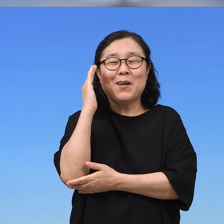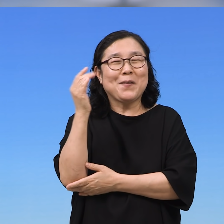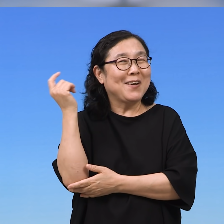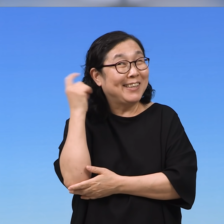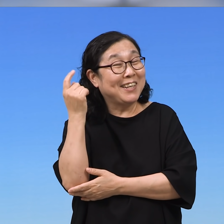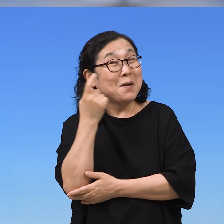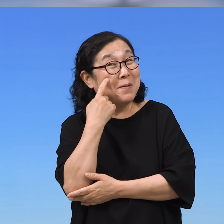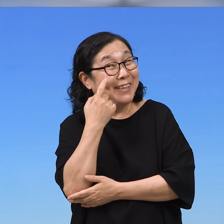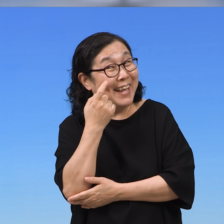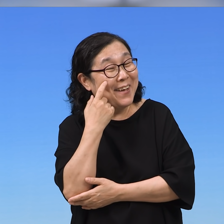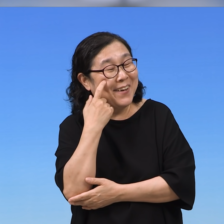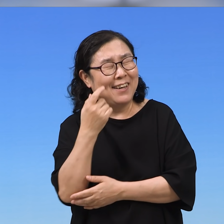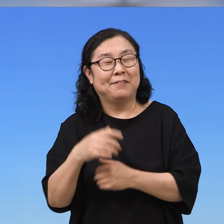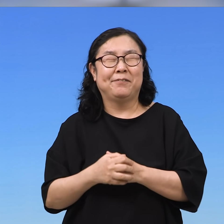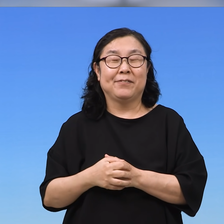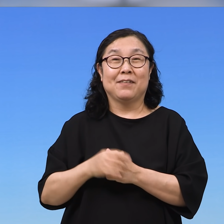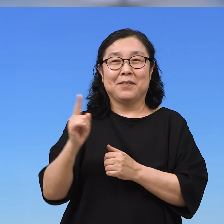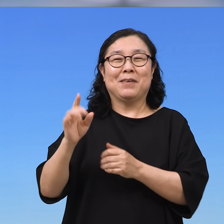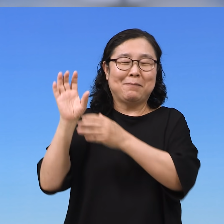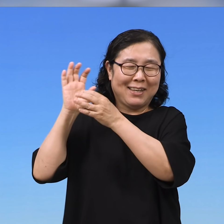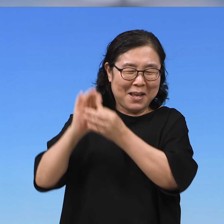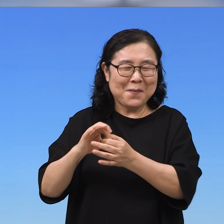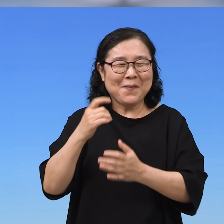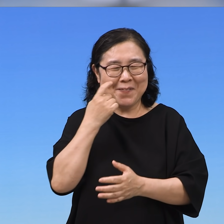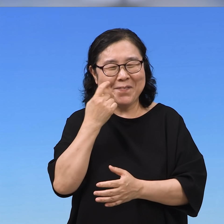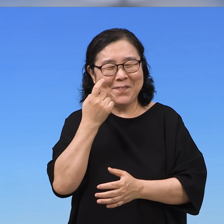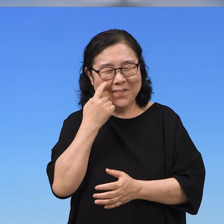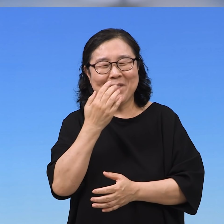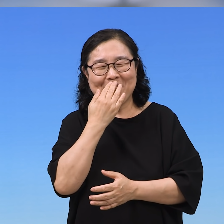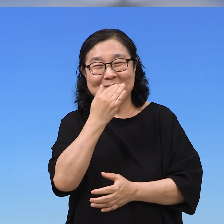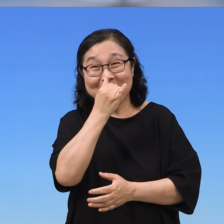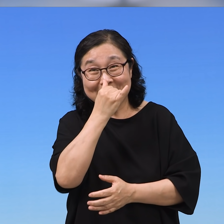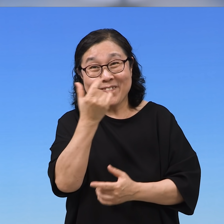됩니다. 그렇게 들으면 그 다음 듣게 될걸요.